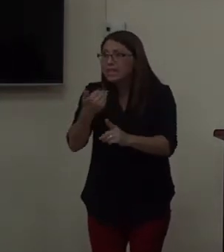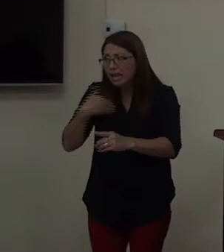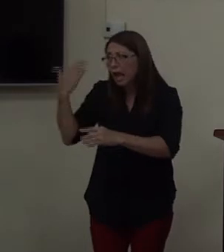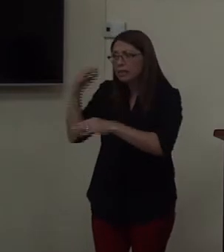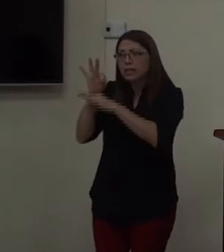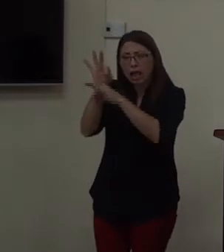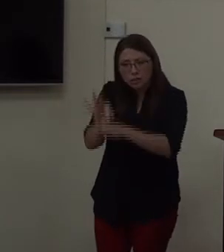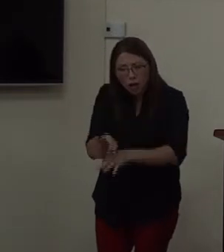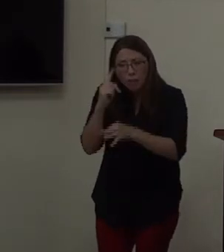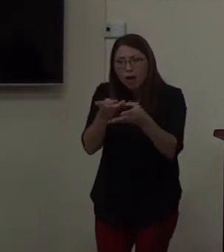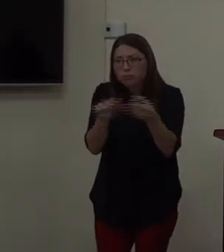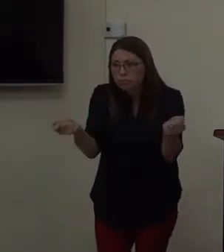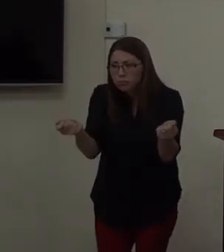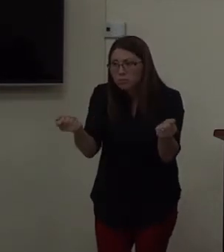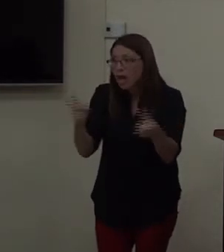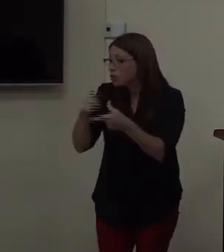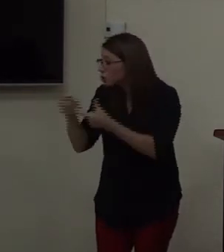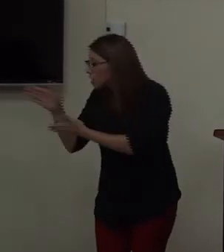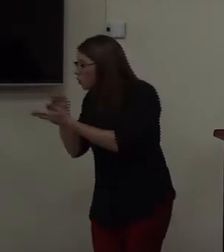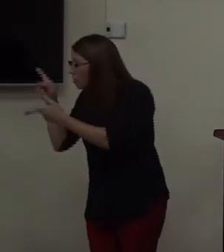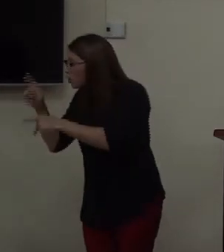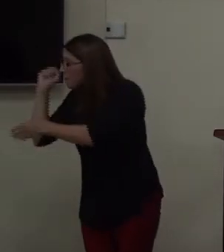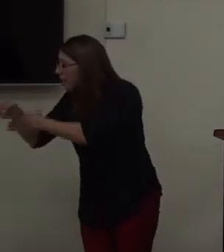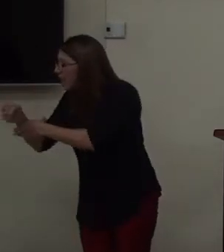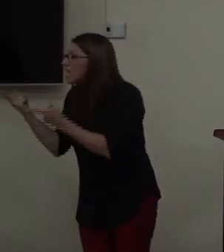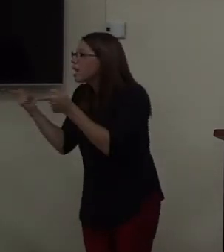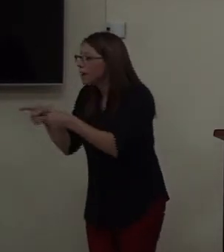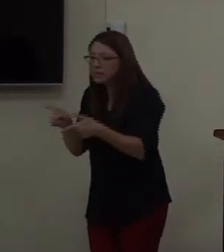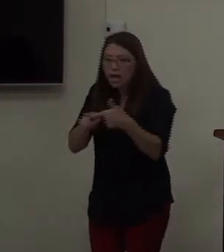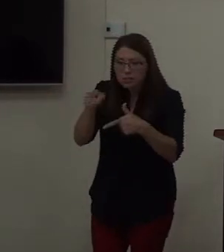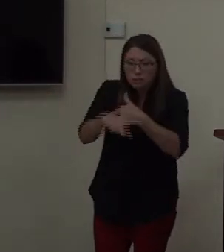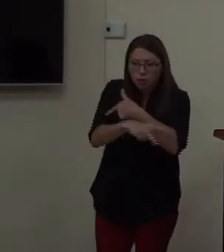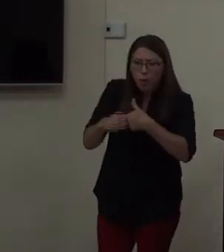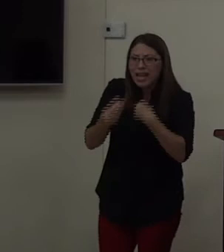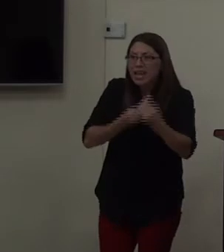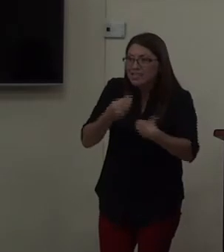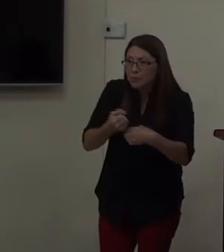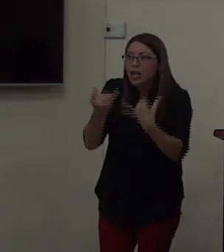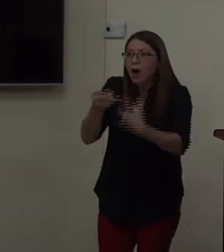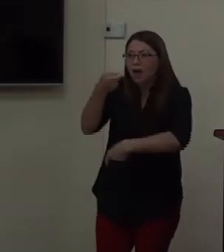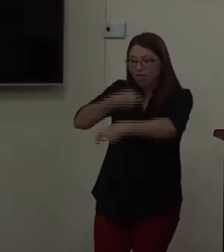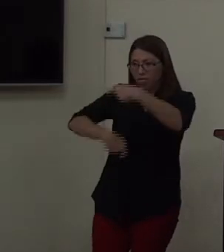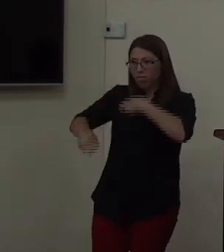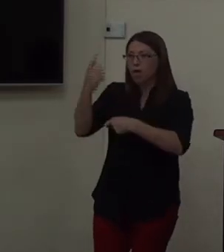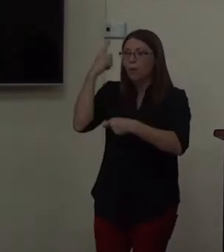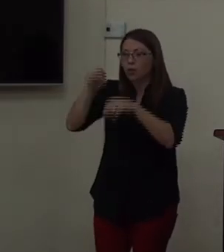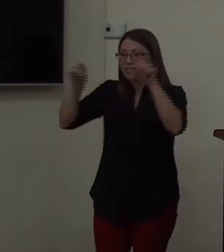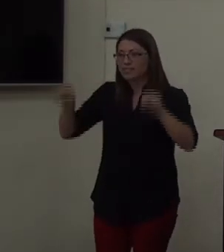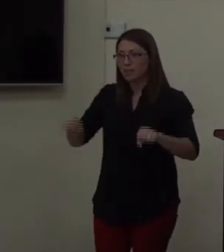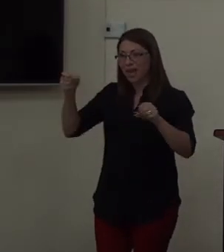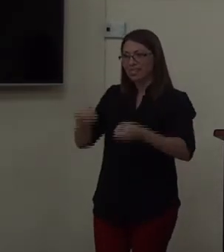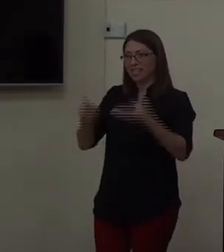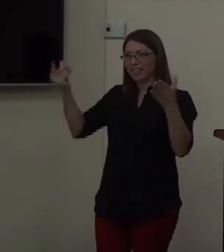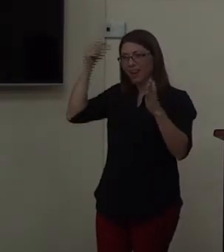de conflictos. Entonces, si alguien mata, ¿qué le pasa? Si alguien roba, ¿qué le hacemos? ¿Verdad? Y ahora eso se ve sustituido por un sistema estatal, ¿verdad?, donde